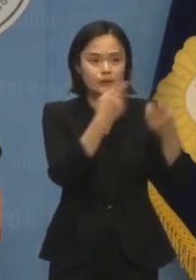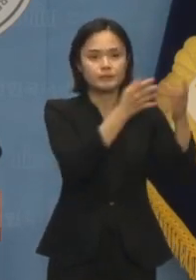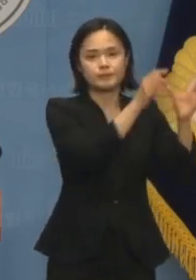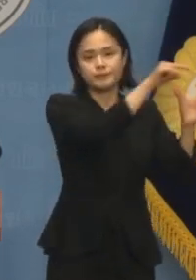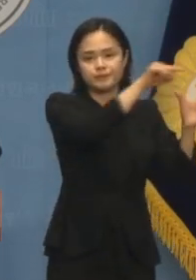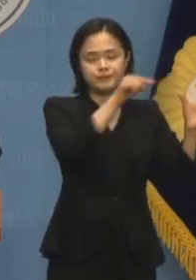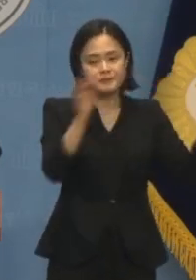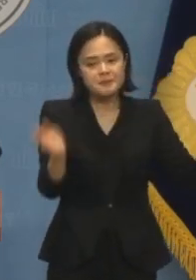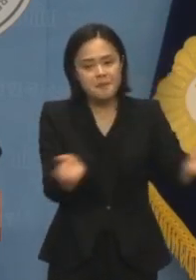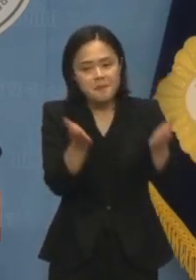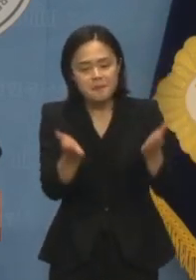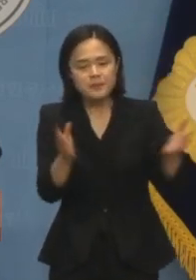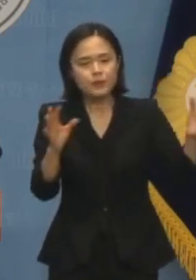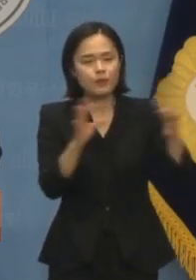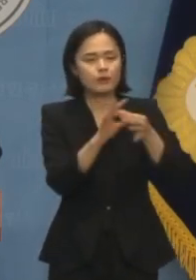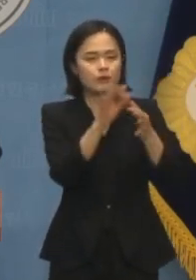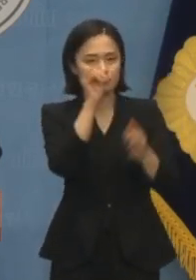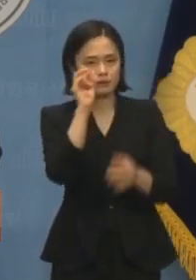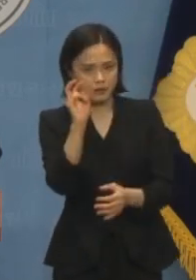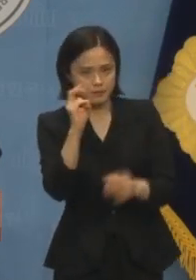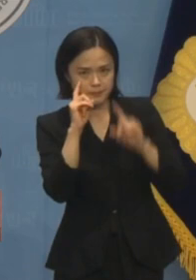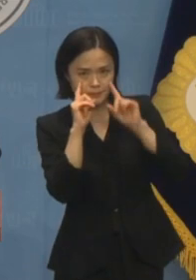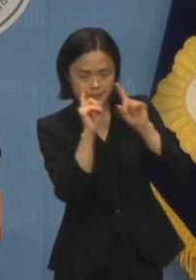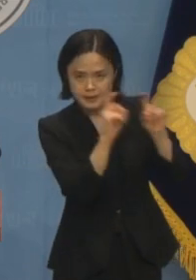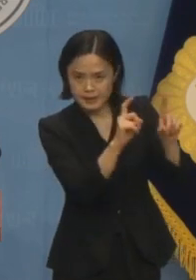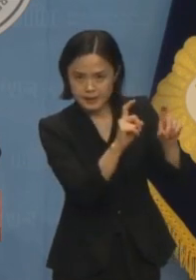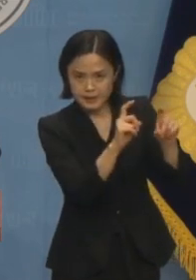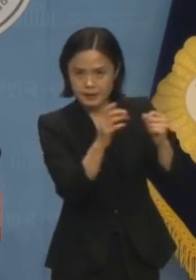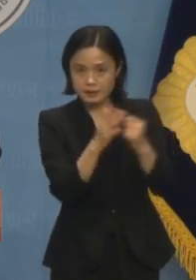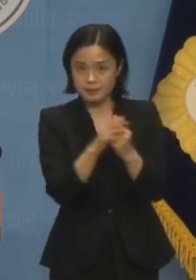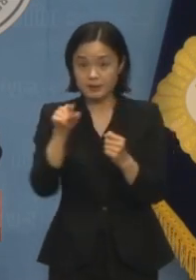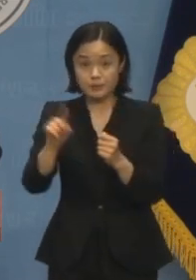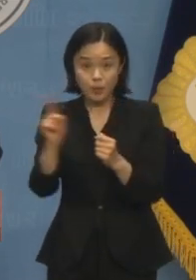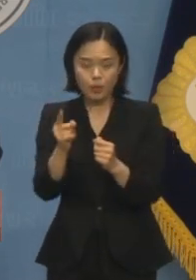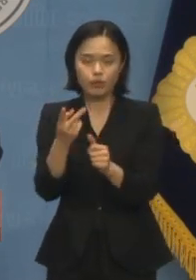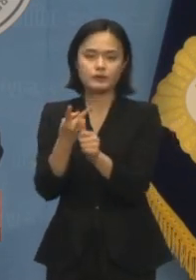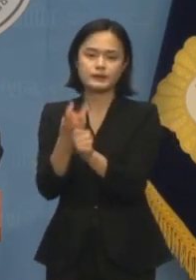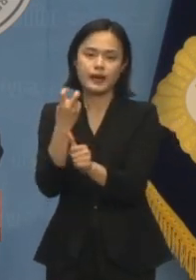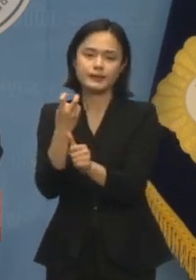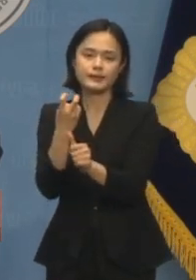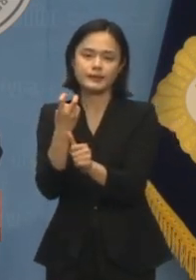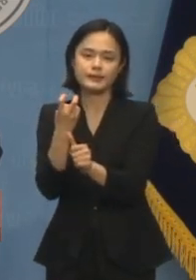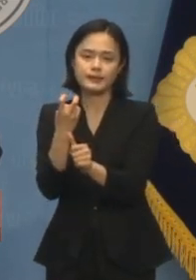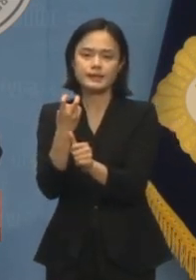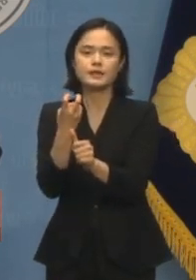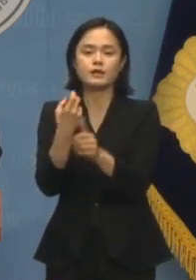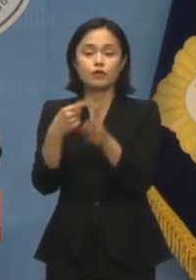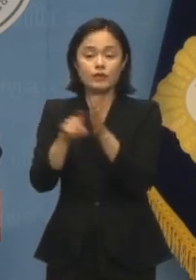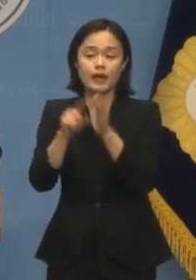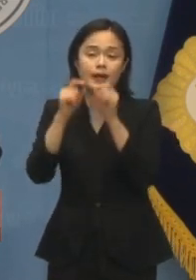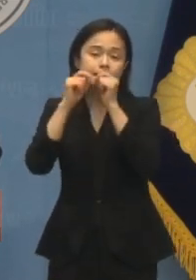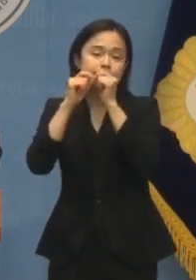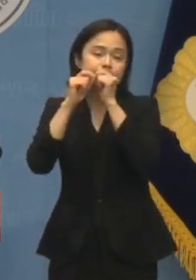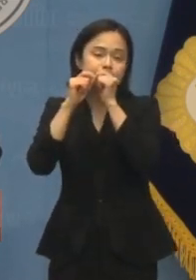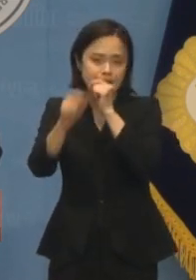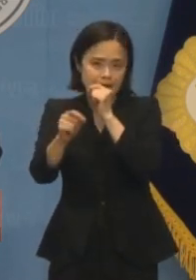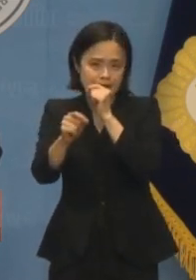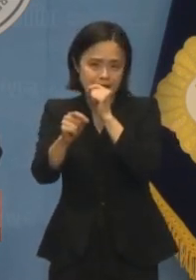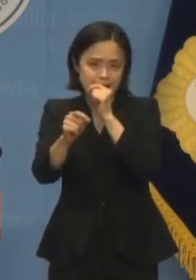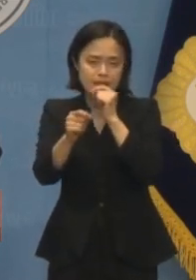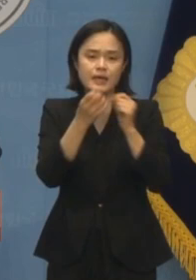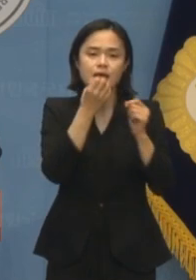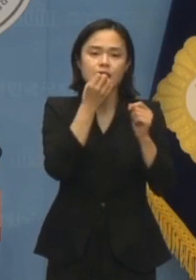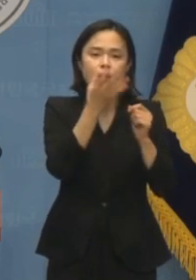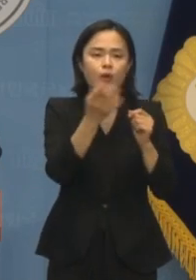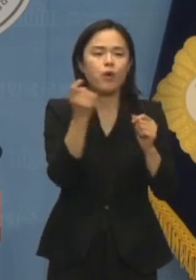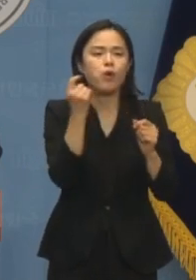사기로 탄핵을 획책하려는 사기 탄핵 게이트가 되는 것입니다. 민주당과 JTBC가 제기한 의혹은